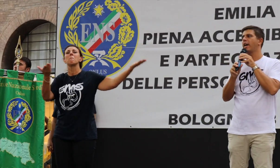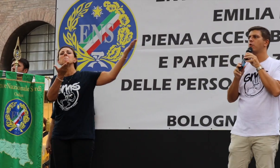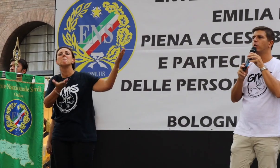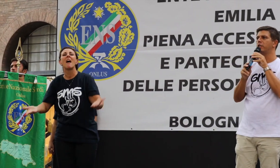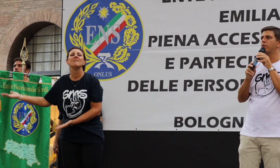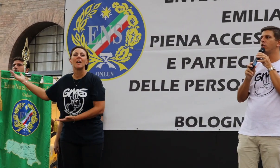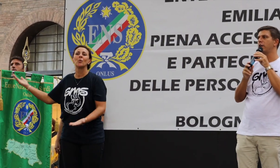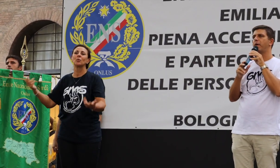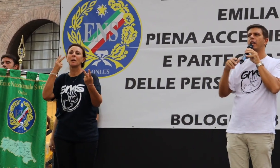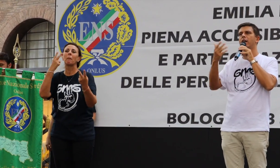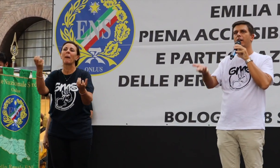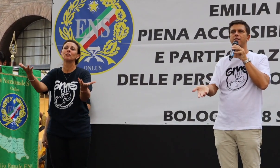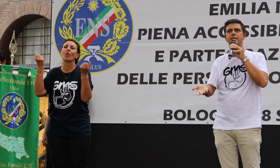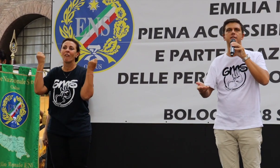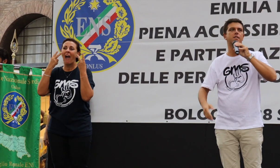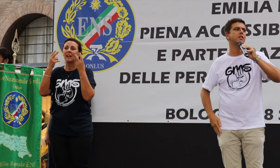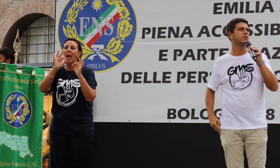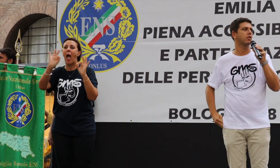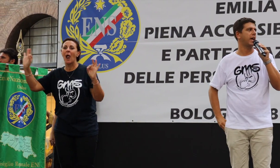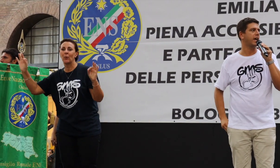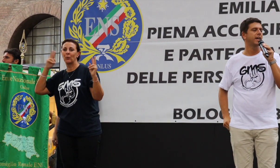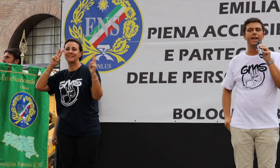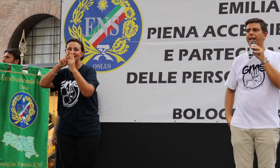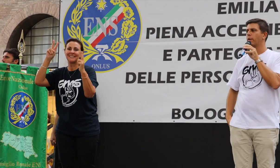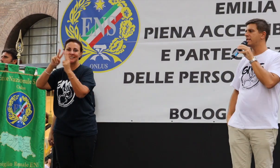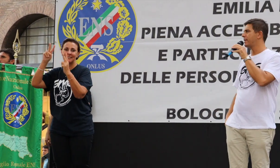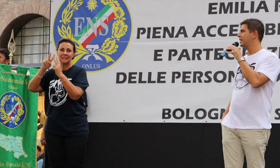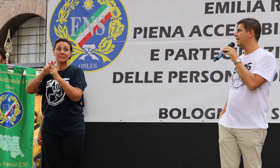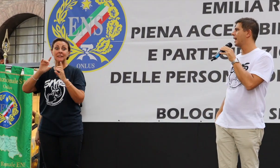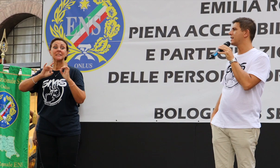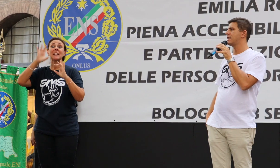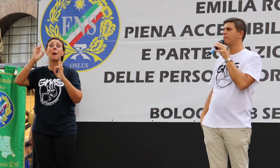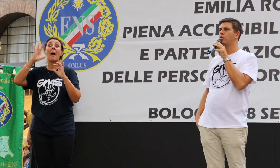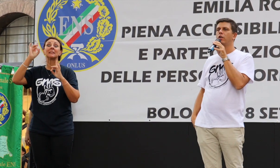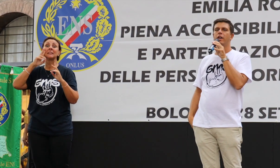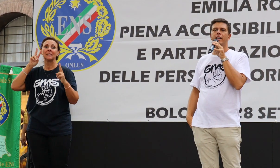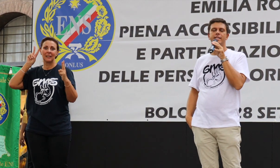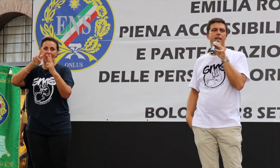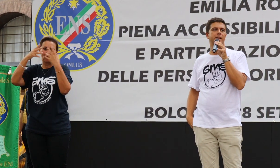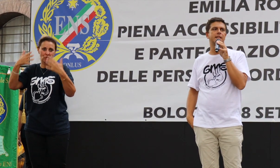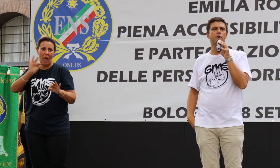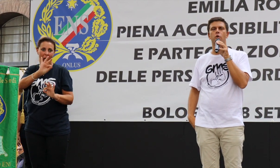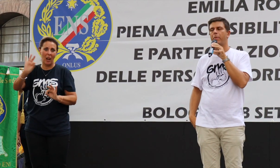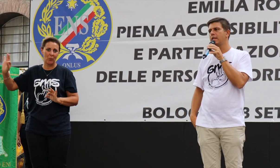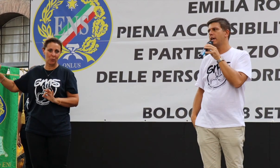e con molti di voi ben rivisti, visto che è da questa mattina che siamo insieme, siamo in compagnia,